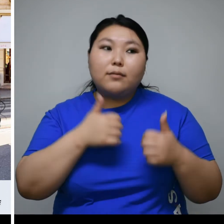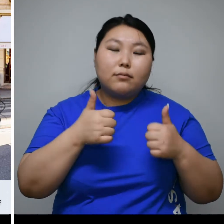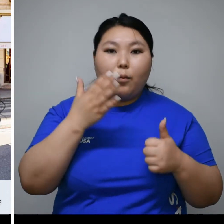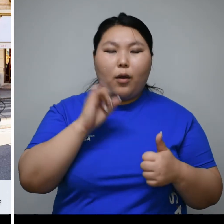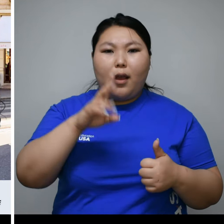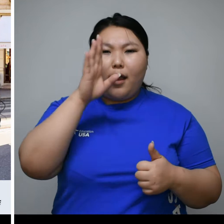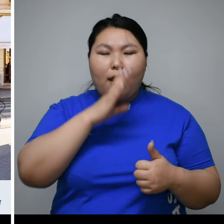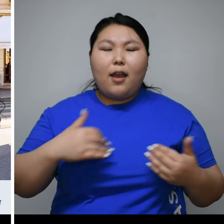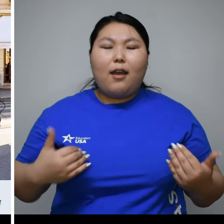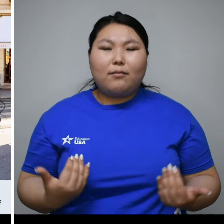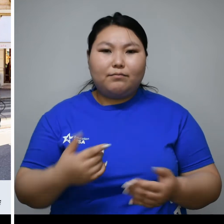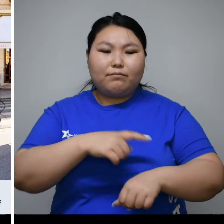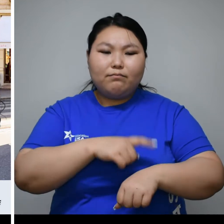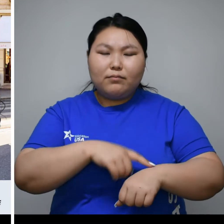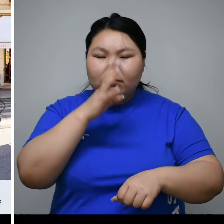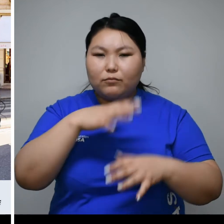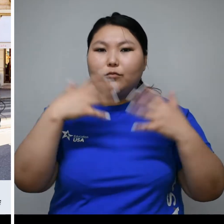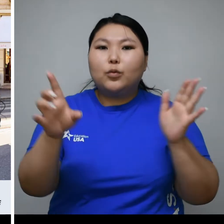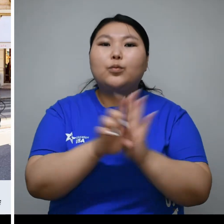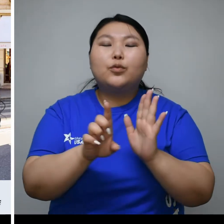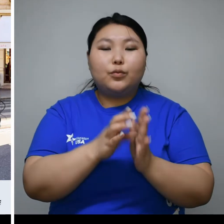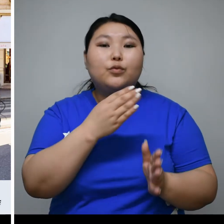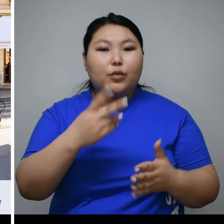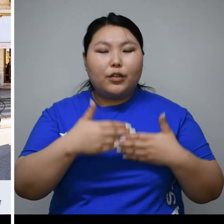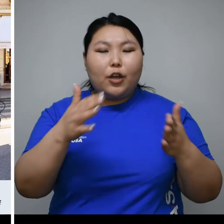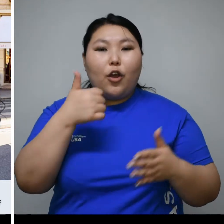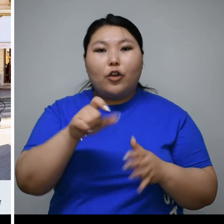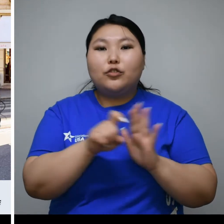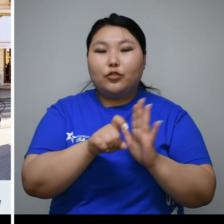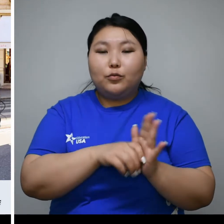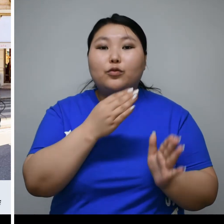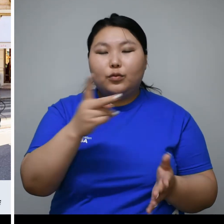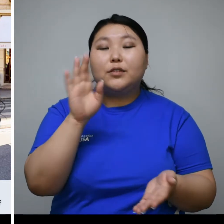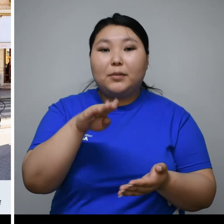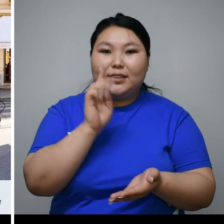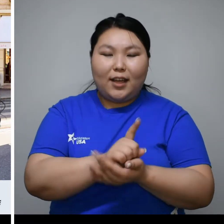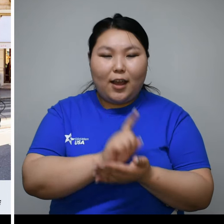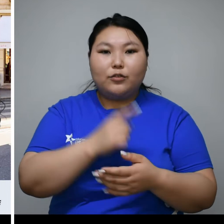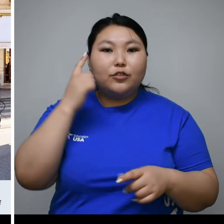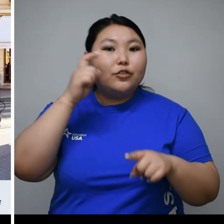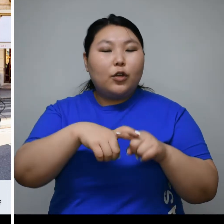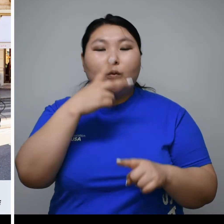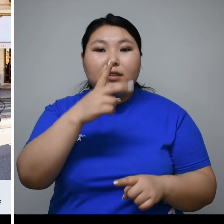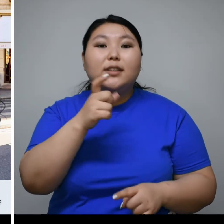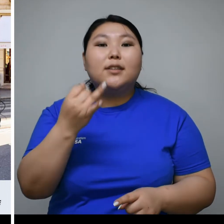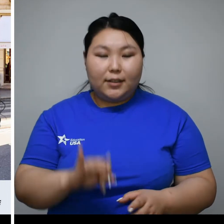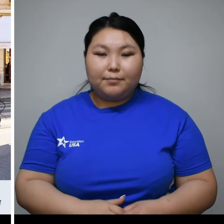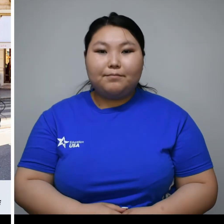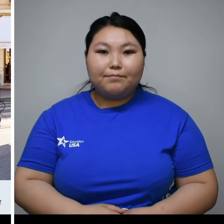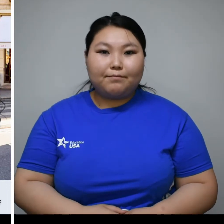бол бүр ингээд лайфтайм таны юм боломжуудыг нээж өгдөх гой хөтөлбөр шүү. Тэгэхээр заавал зориод үзээрэй гэж хэлмээр